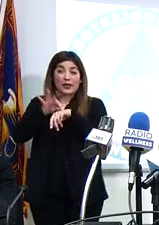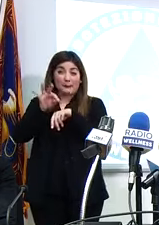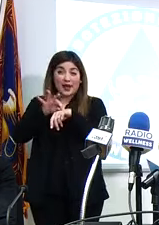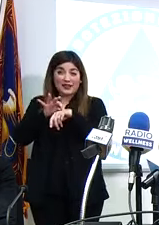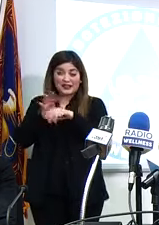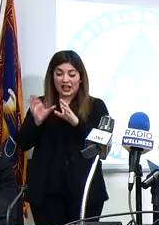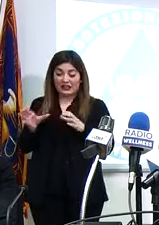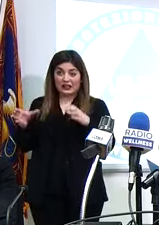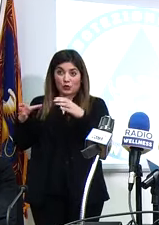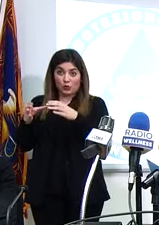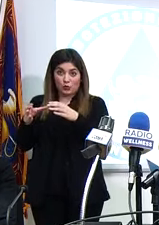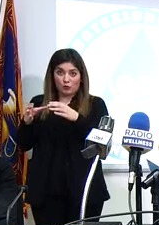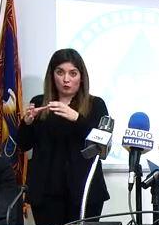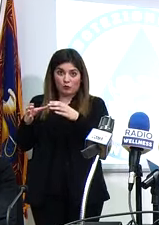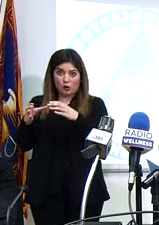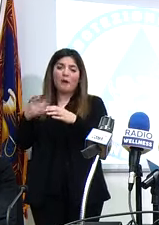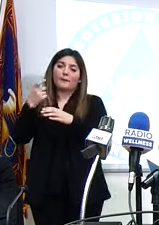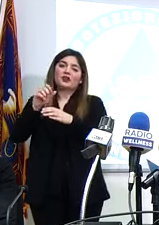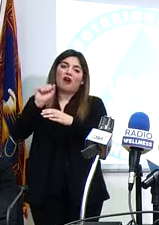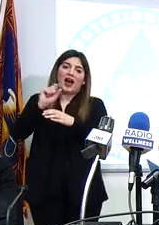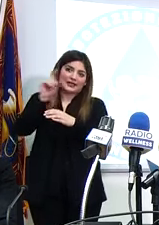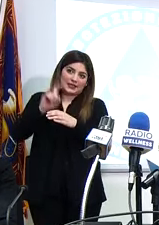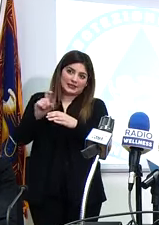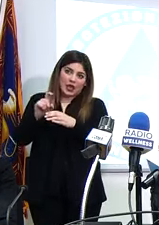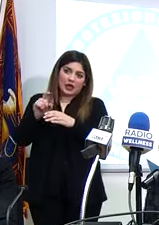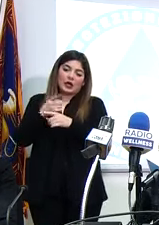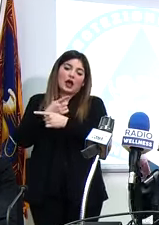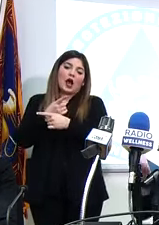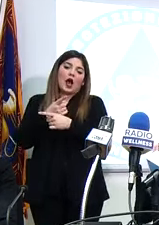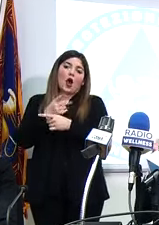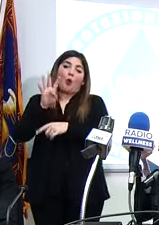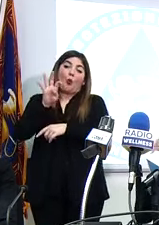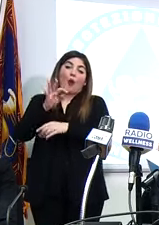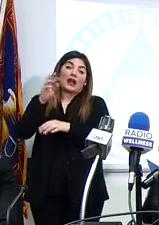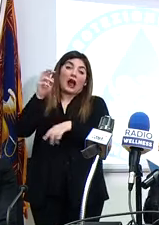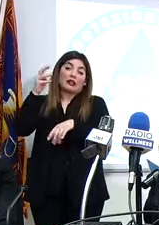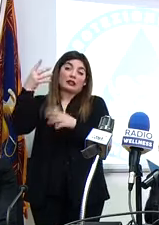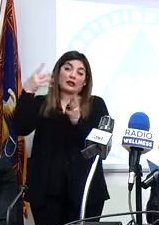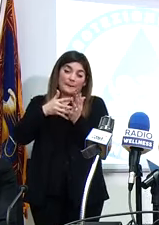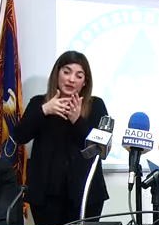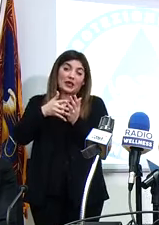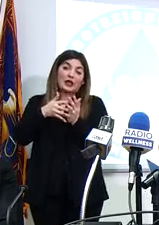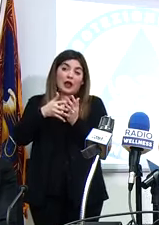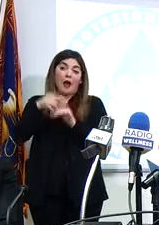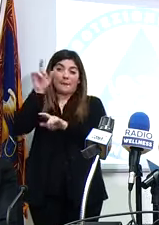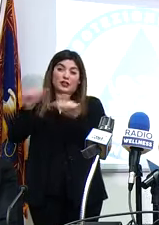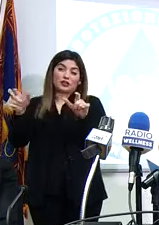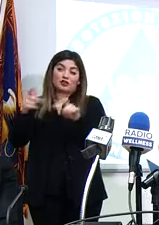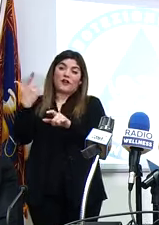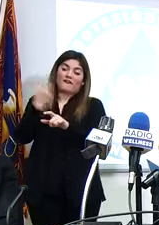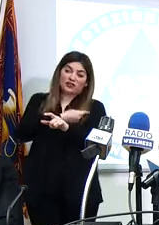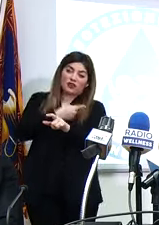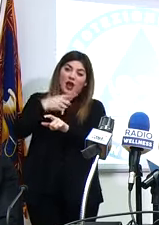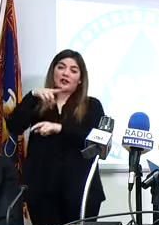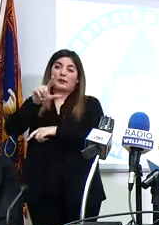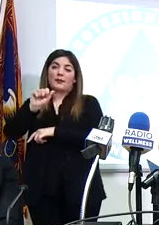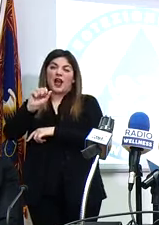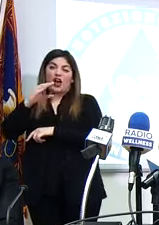perché AstraZeneca si è presentata anche lei con 40.000 tra vaccinati e placebo circa, ma in una